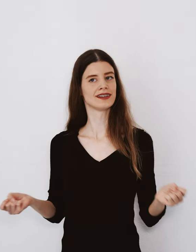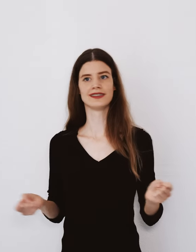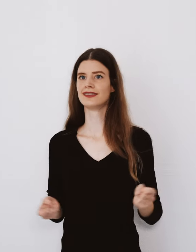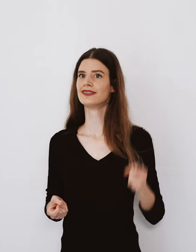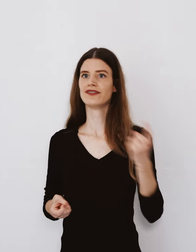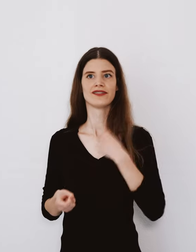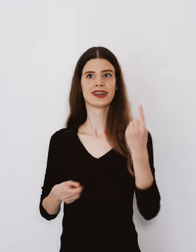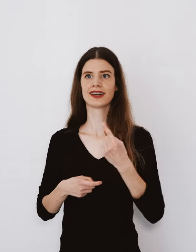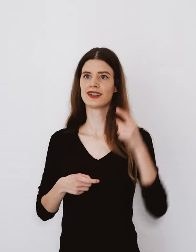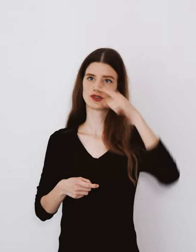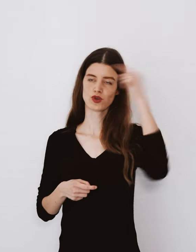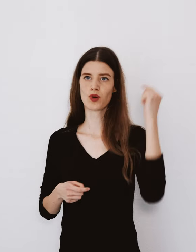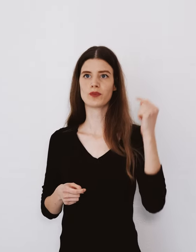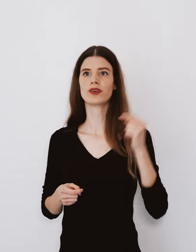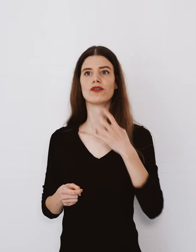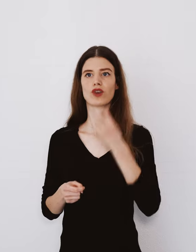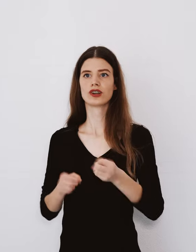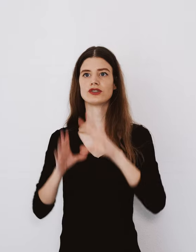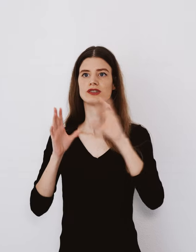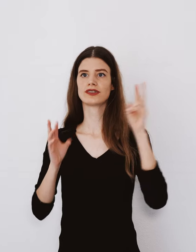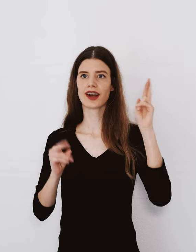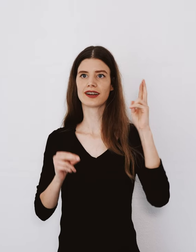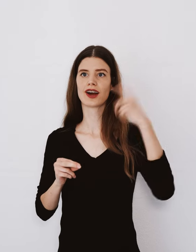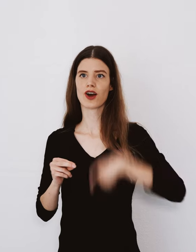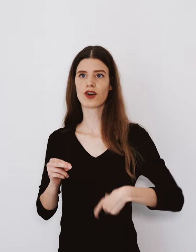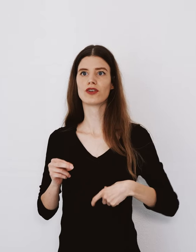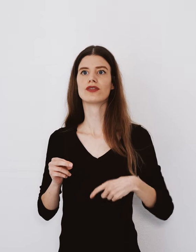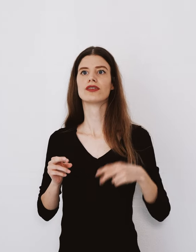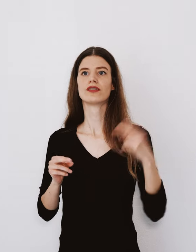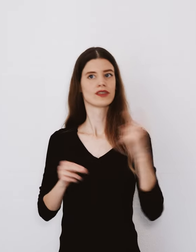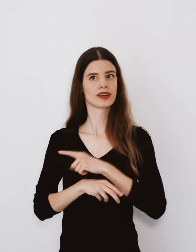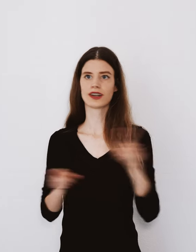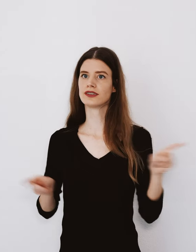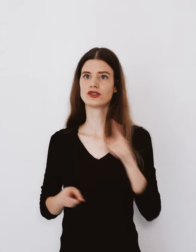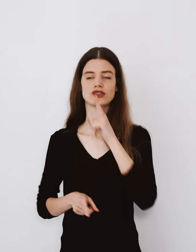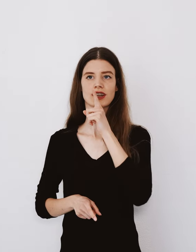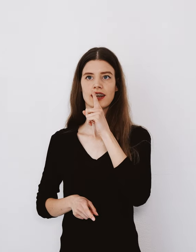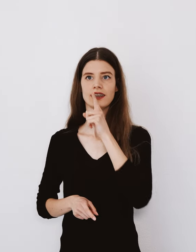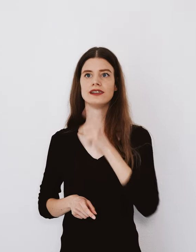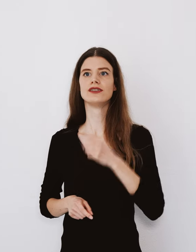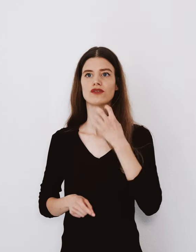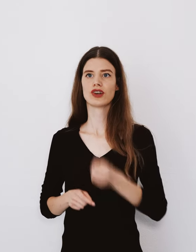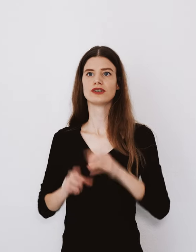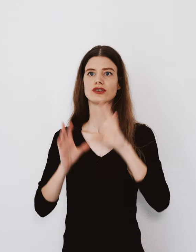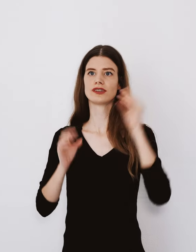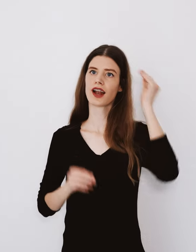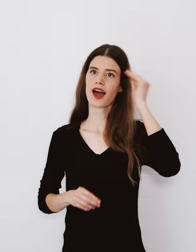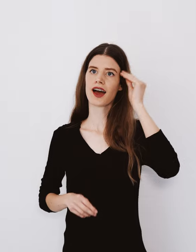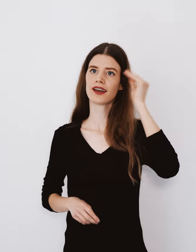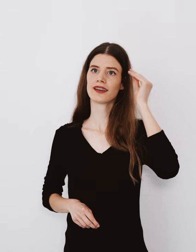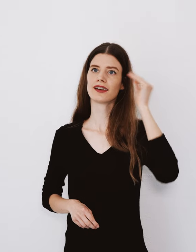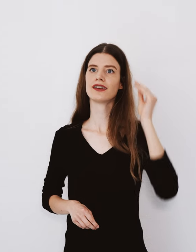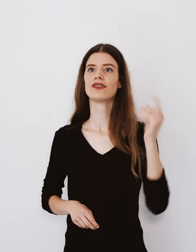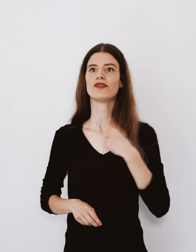könnt das nicht. Wir sind nicht dumm, wir wollen ernst genommen werden. Wir sind nicht stumm, wir sind hier, um was